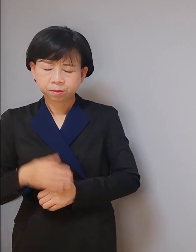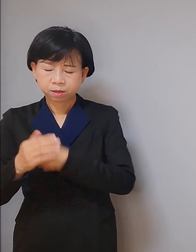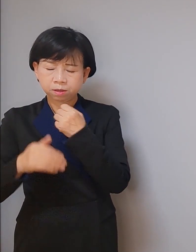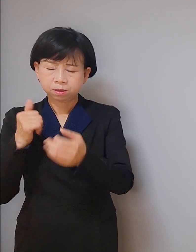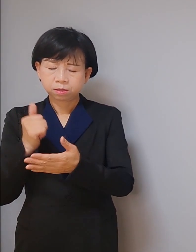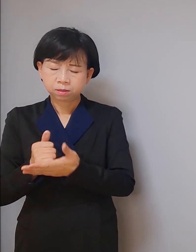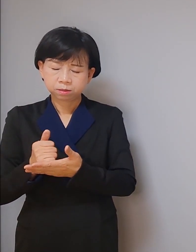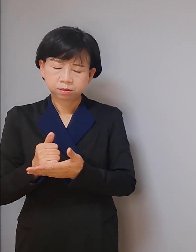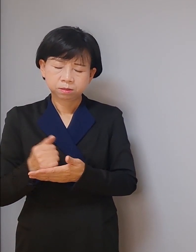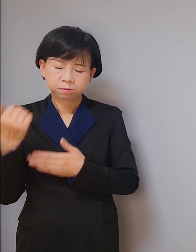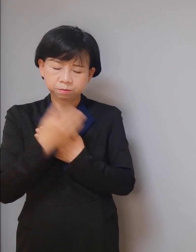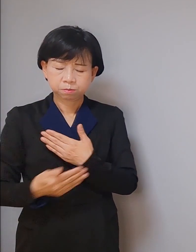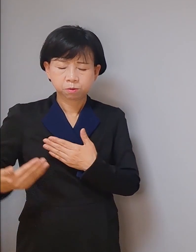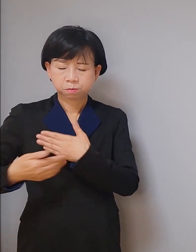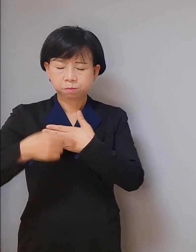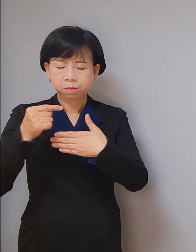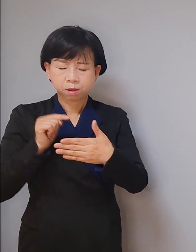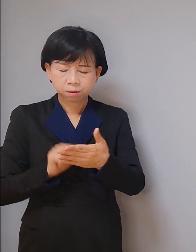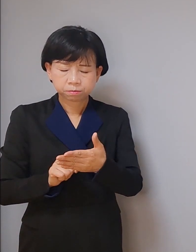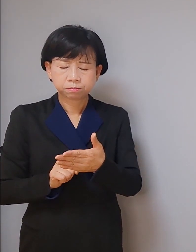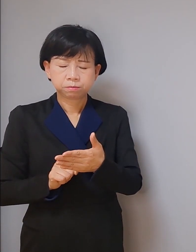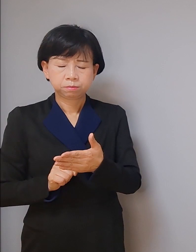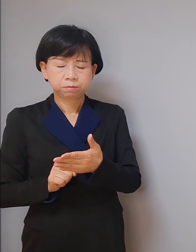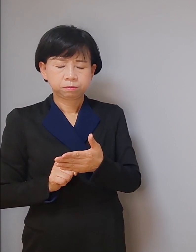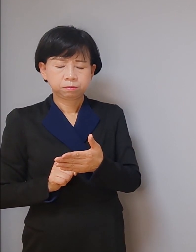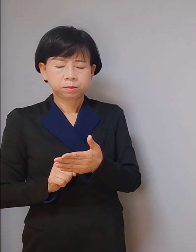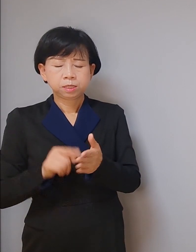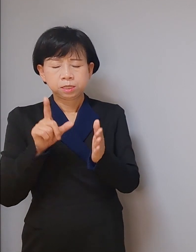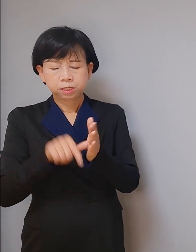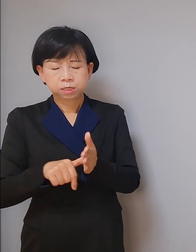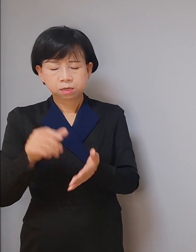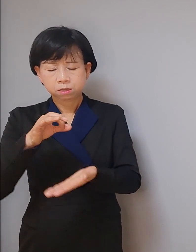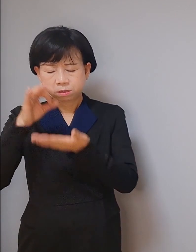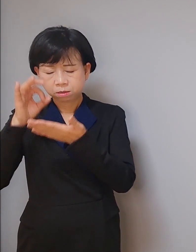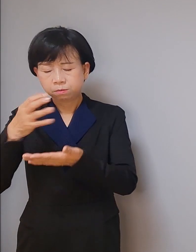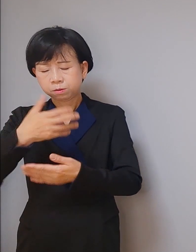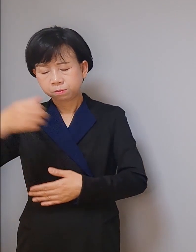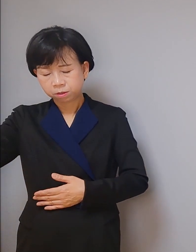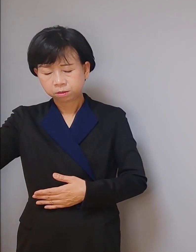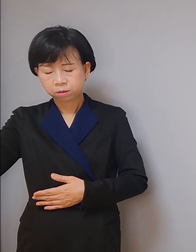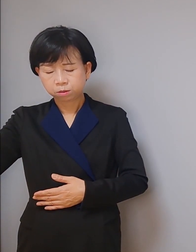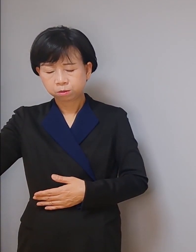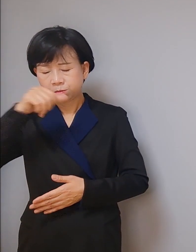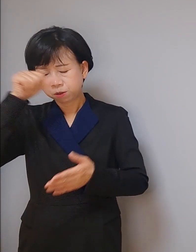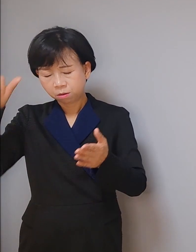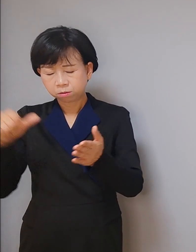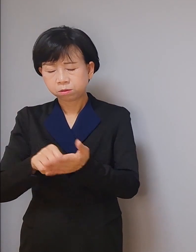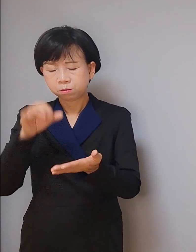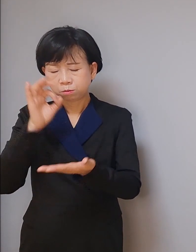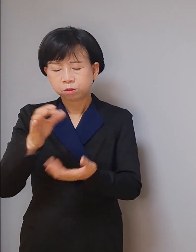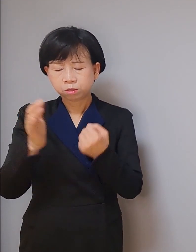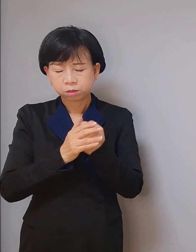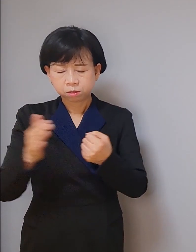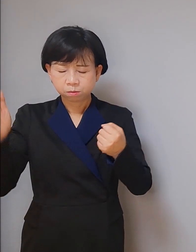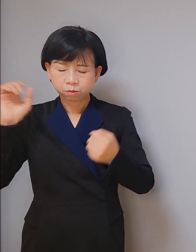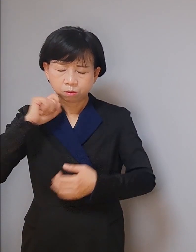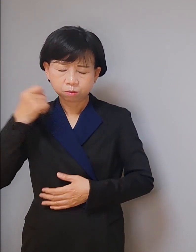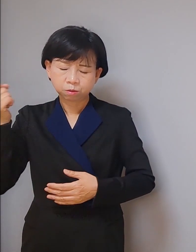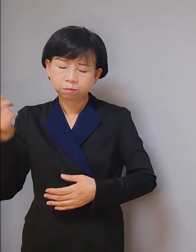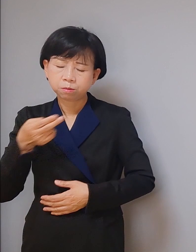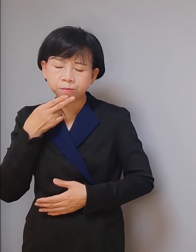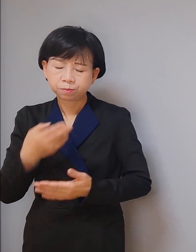올려드리오니 하나님, 우리의 몸과 마음과 시간과 예물 받아주시고 평생의 물질로 인해서 곤란을 겪지 않도록,